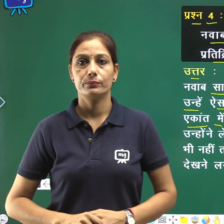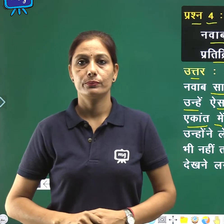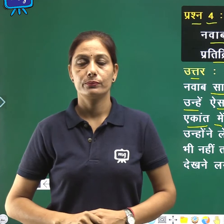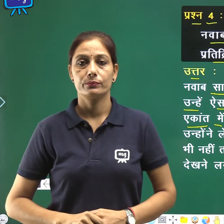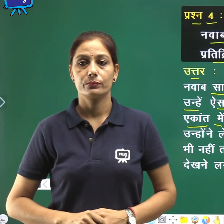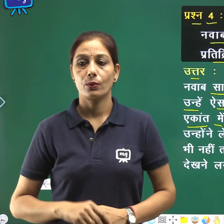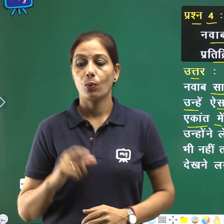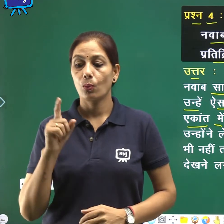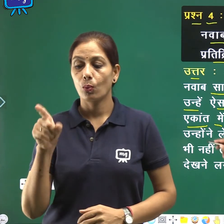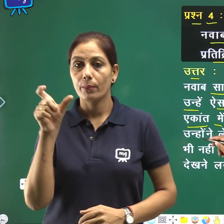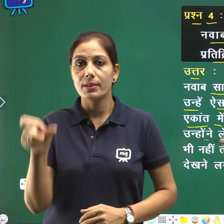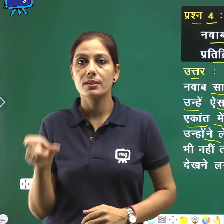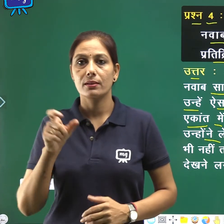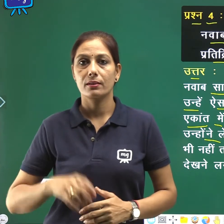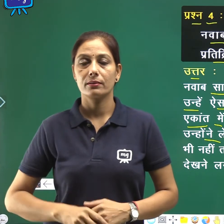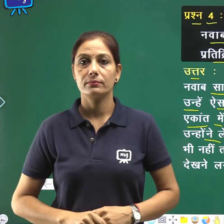उन्होंने